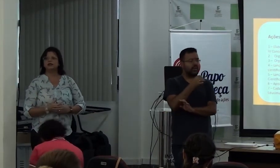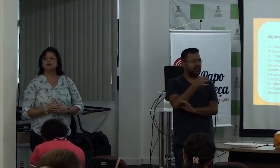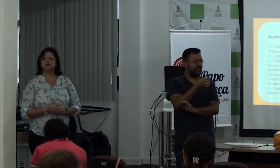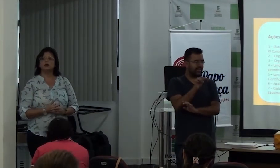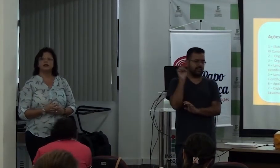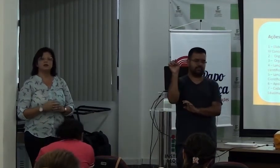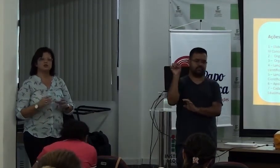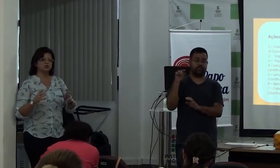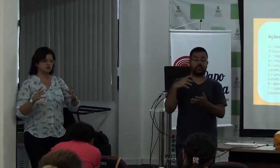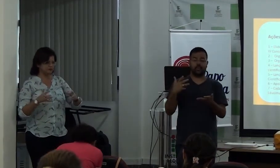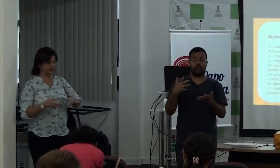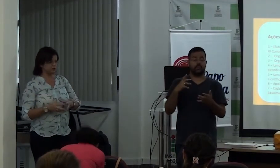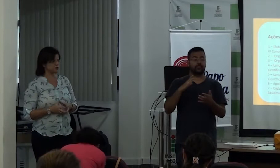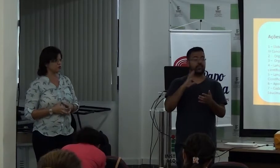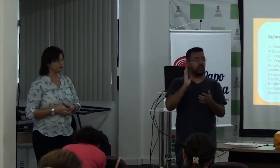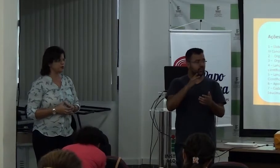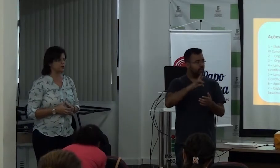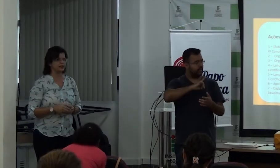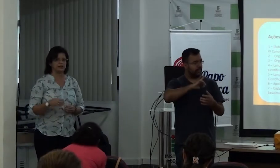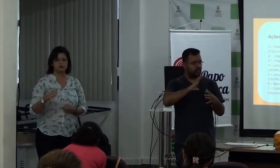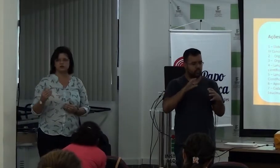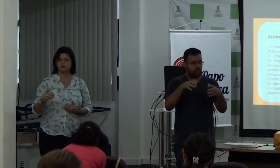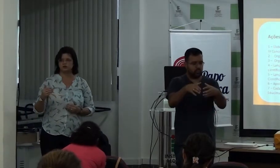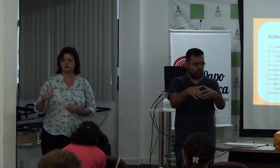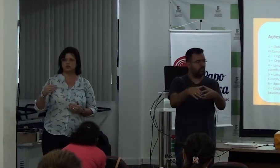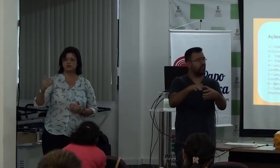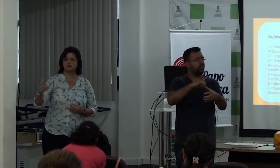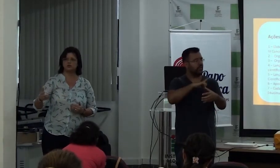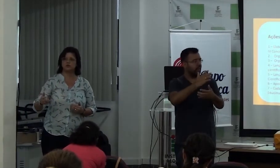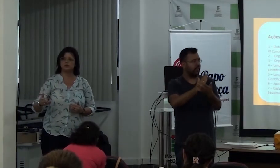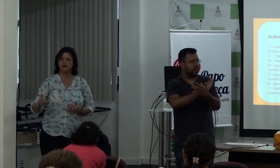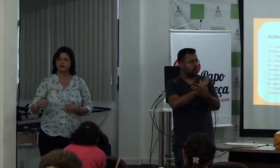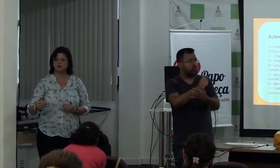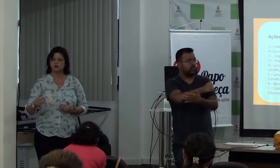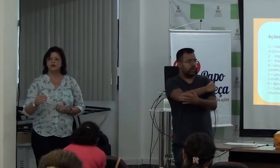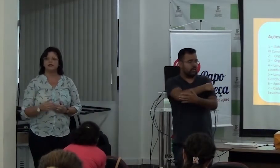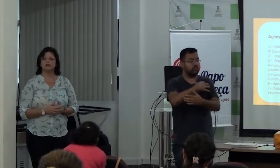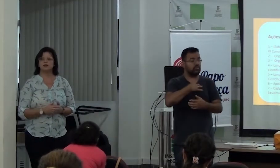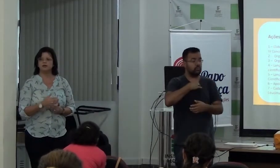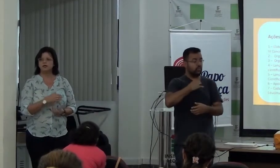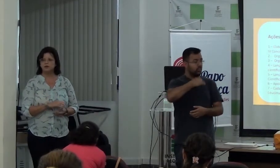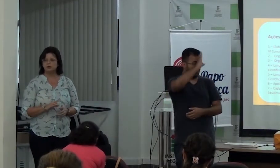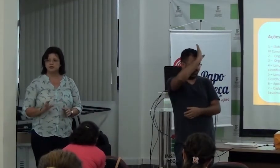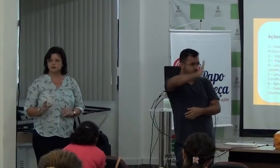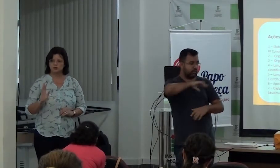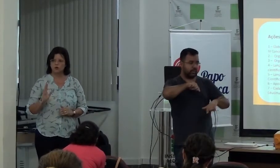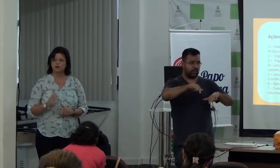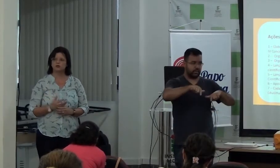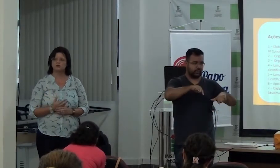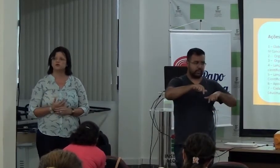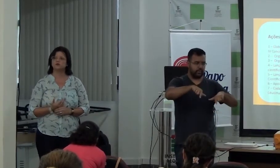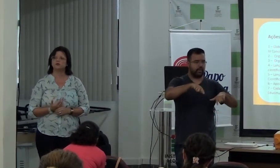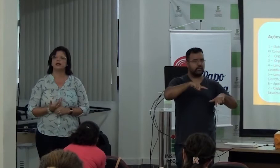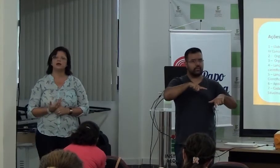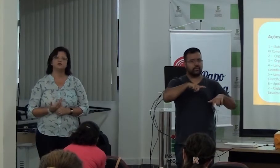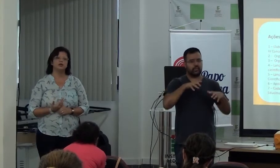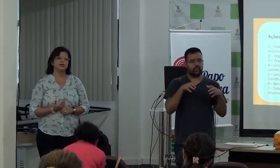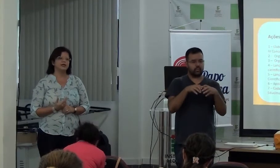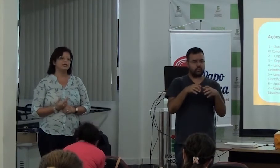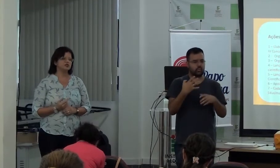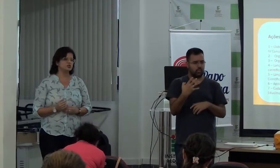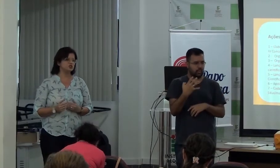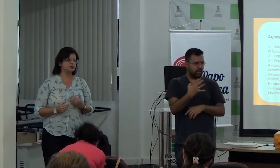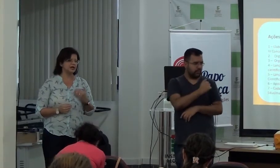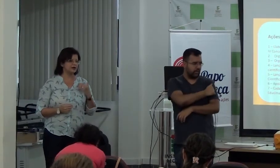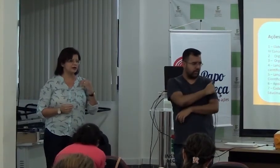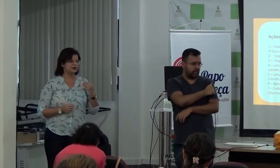Extensão. Então, aí nós tivemos um grupo, tem alguns alunos que são voluntários, na minha equipe são quatro alunos voluntários,